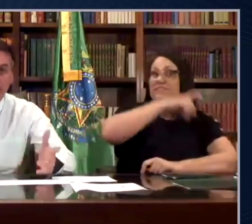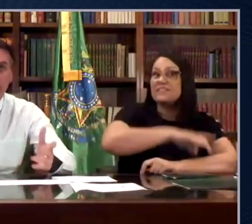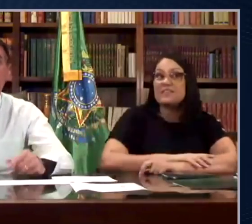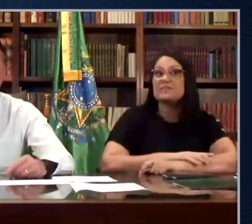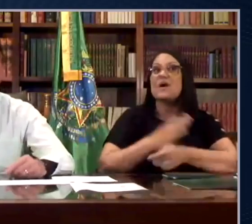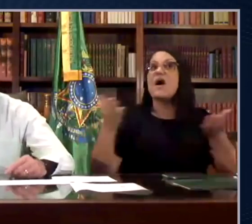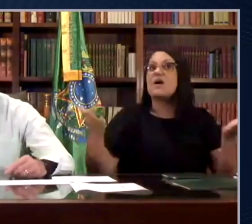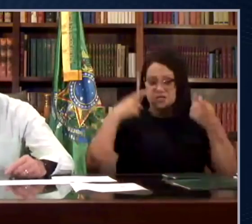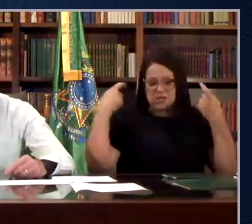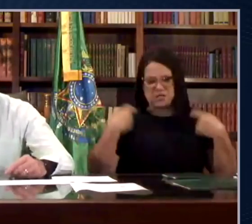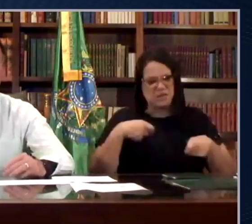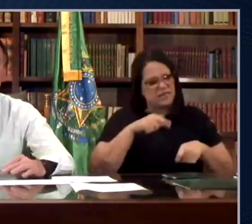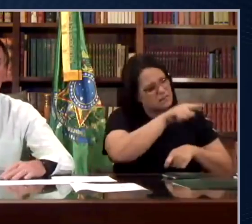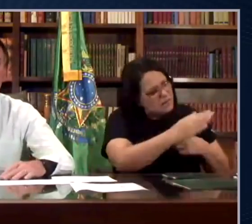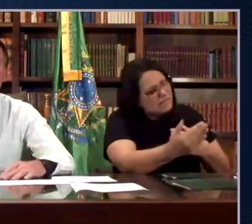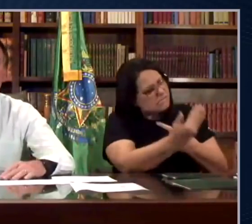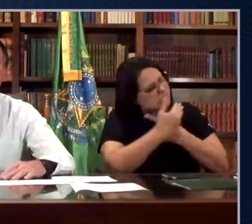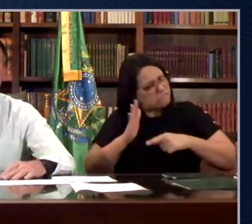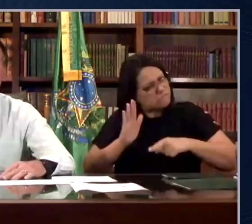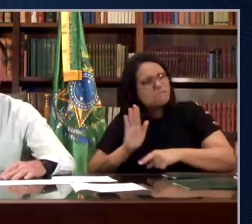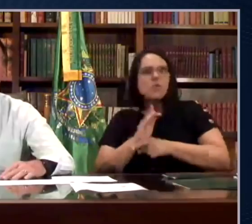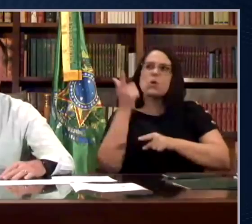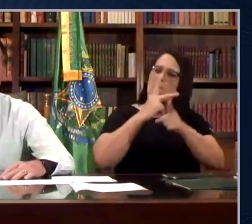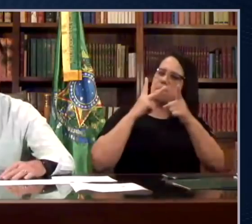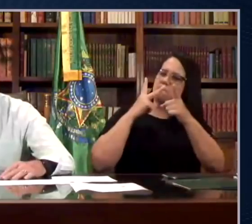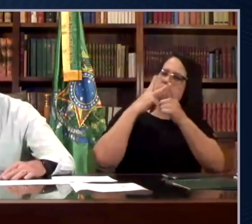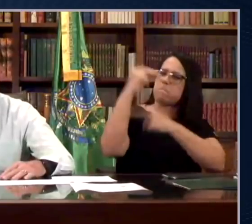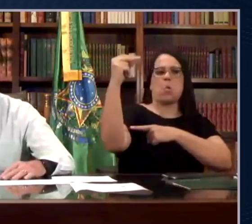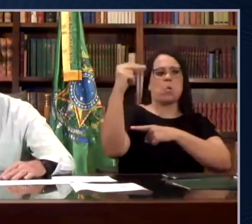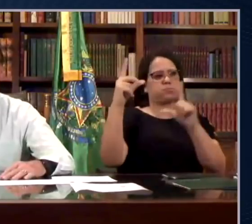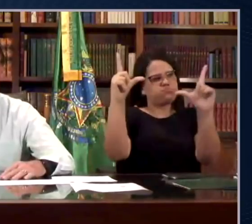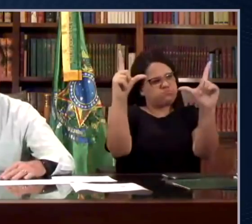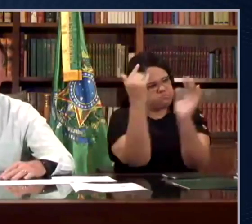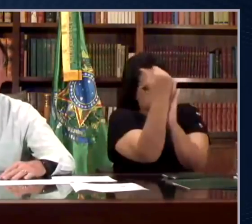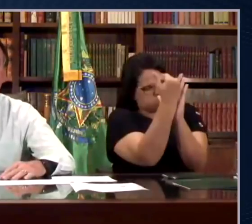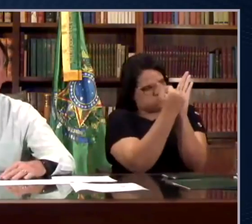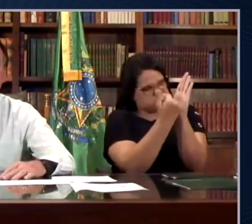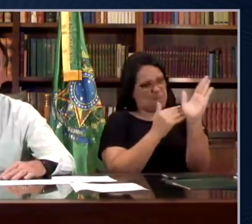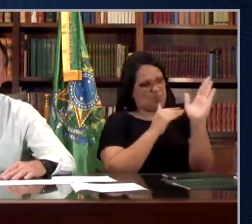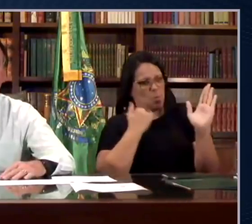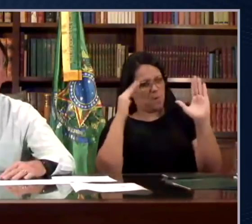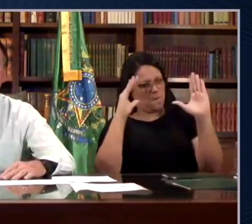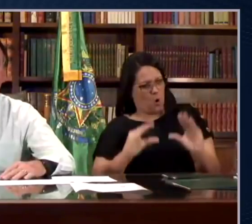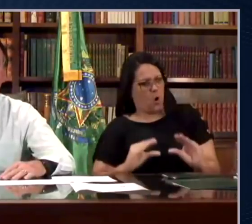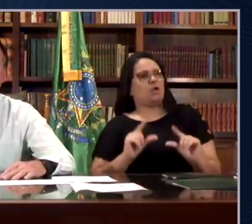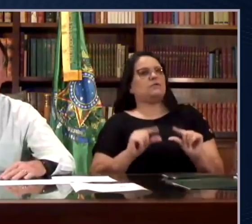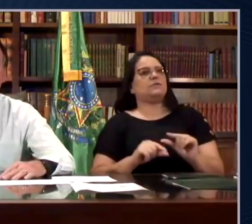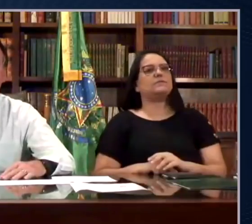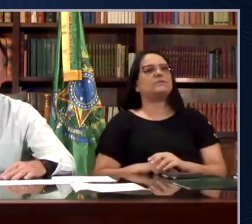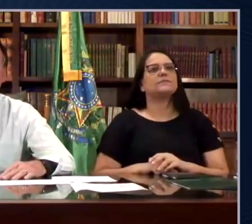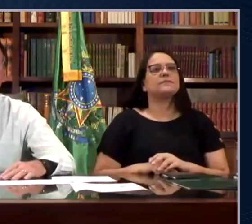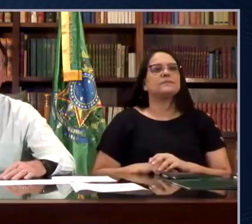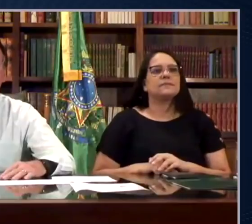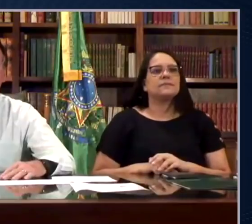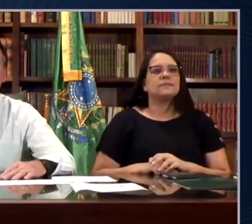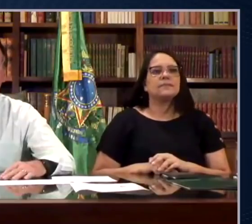que precisamos dele para que a gente vença essa batalha com o menor número de mortes possível. O senhor disse que ele não tem ouvido muito o presidente.